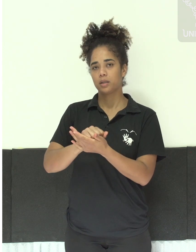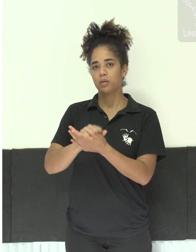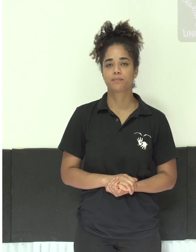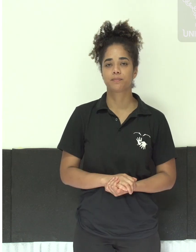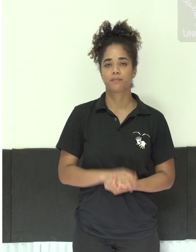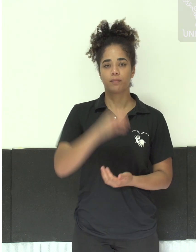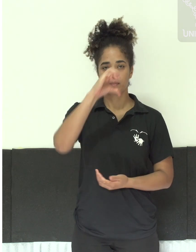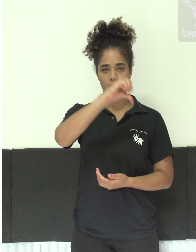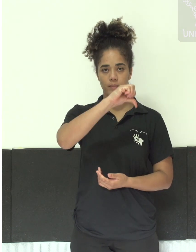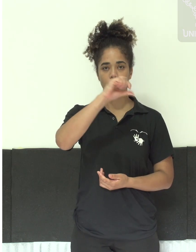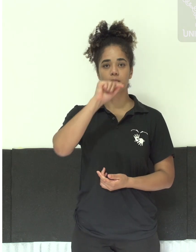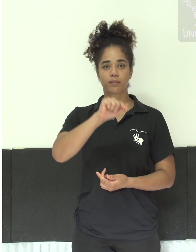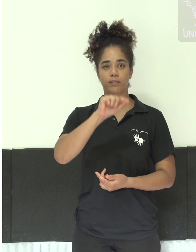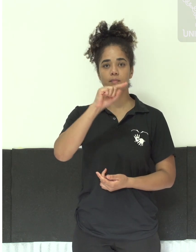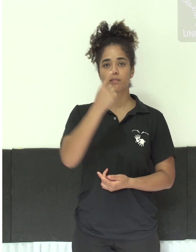9.16 ou